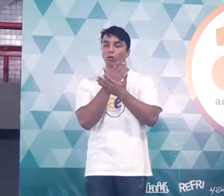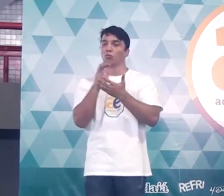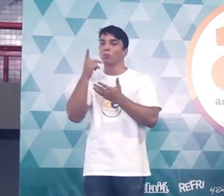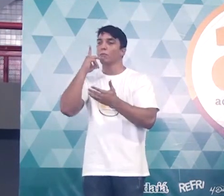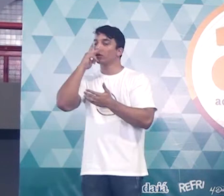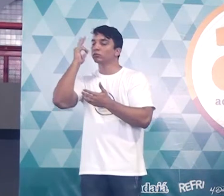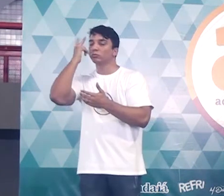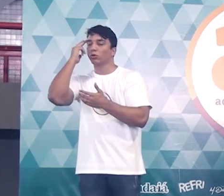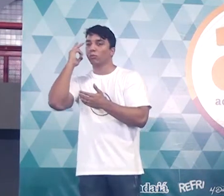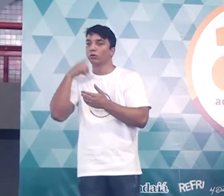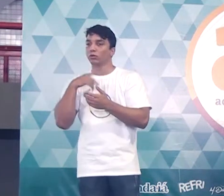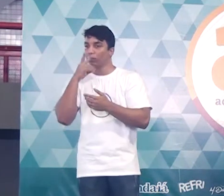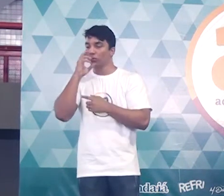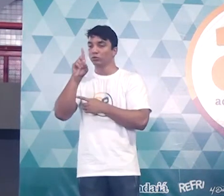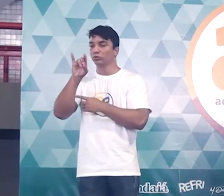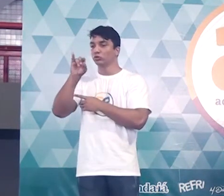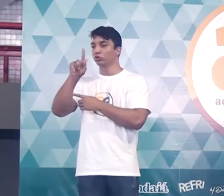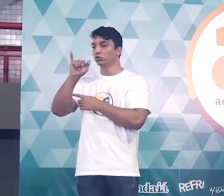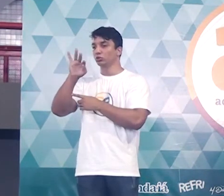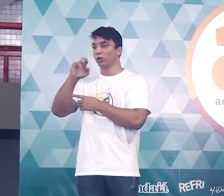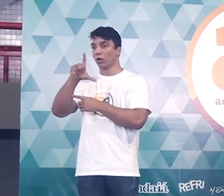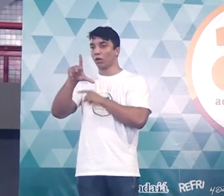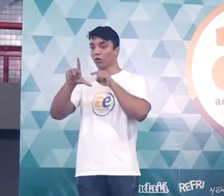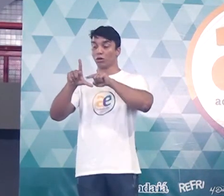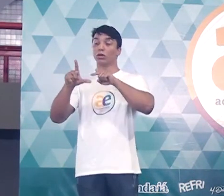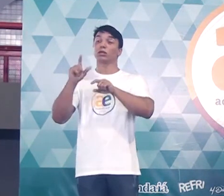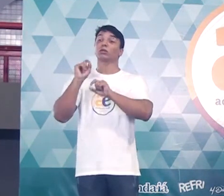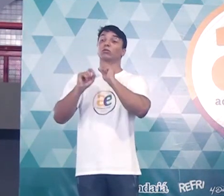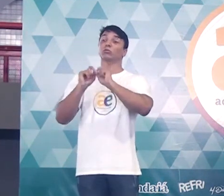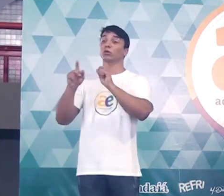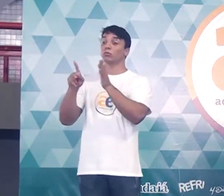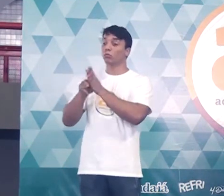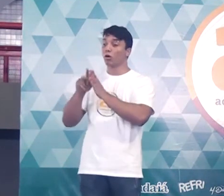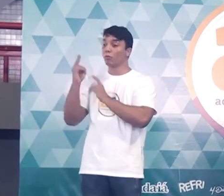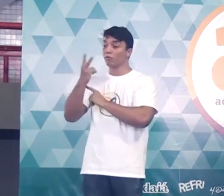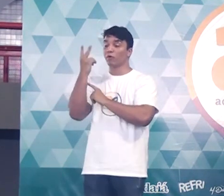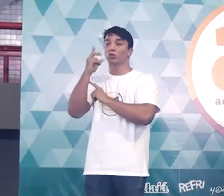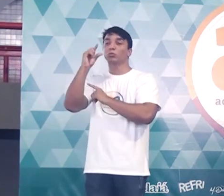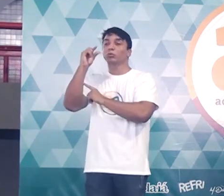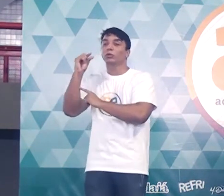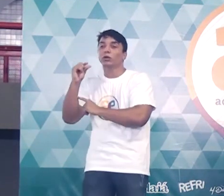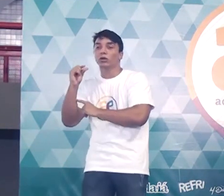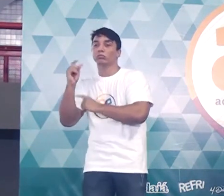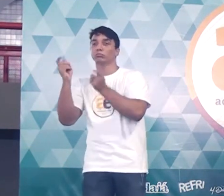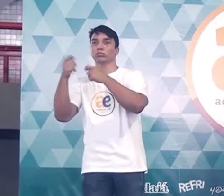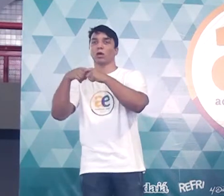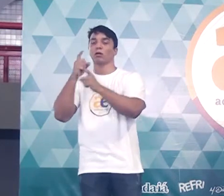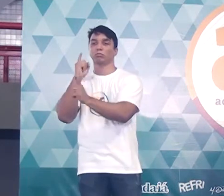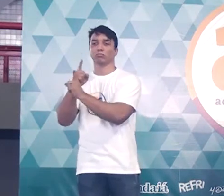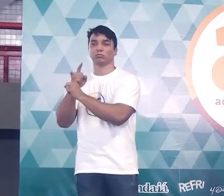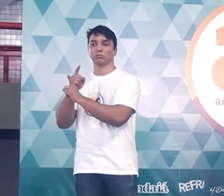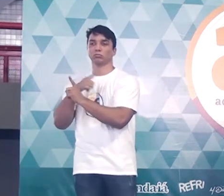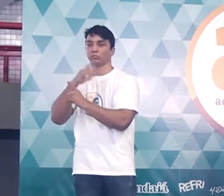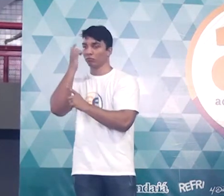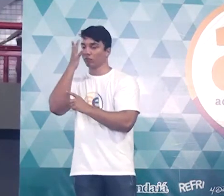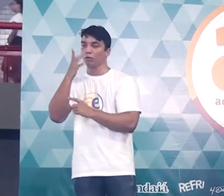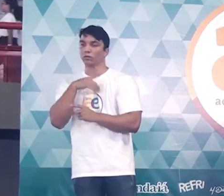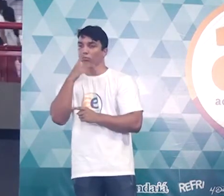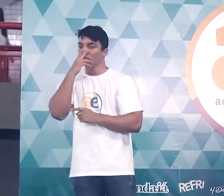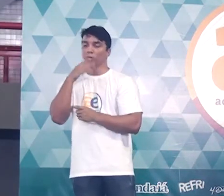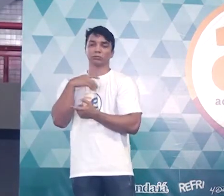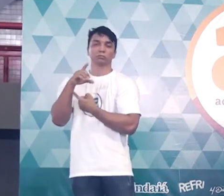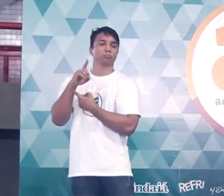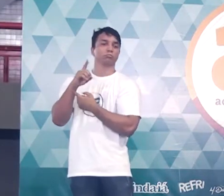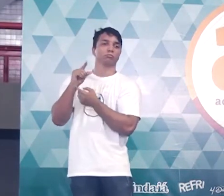é mais confiável, porque ele mede valores pequenos, né? De